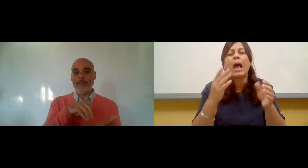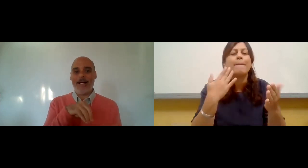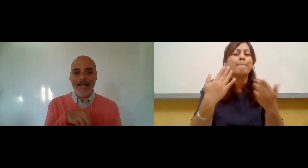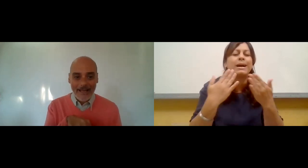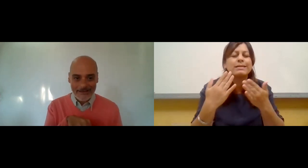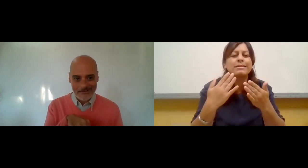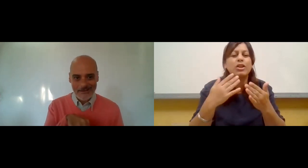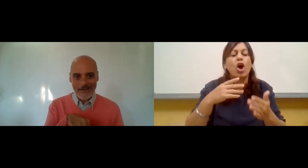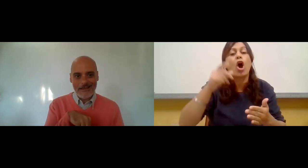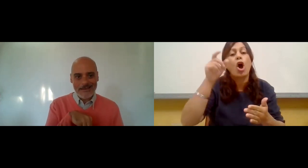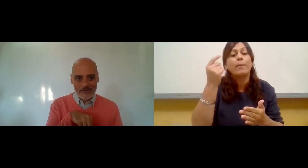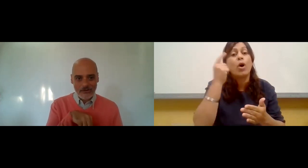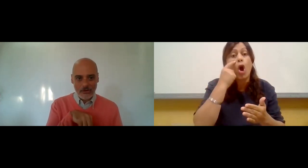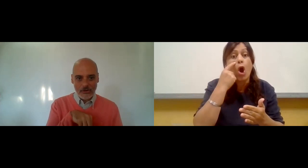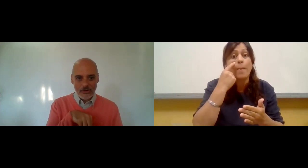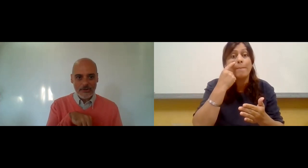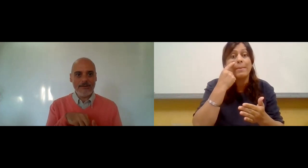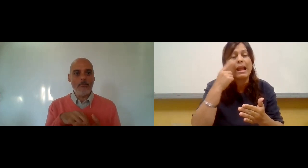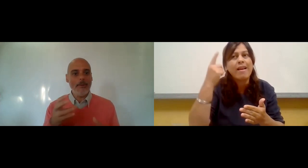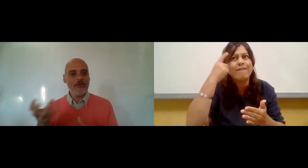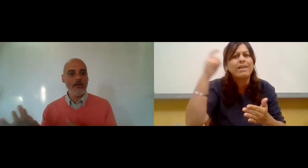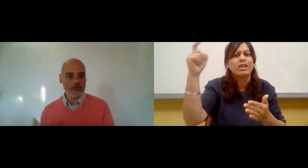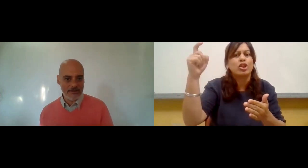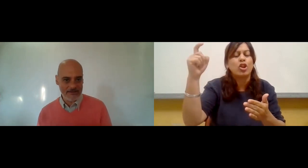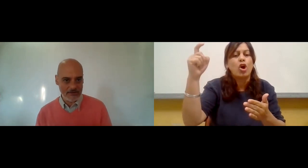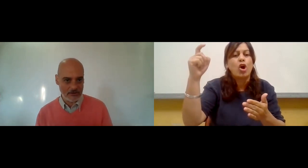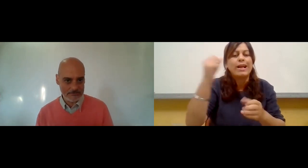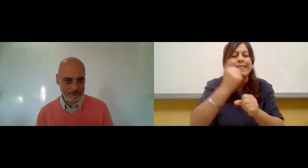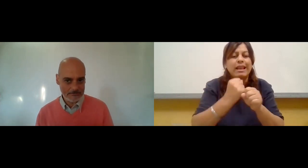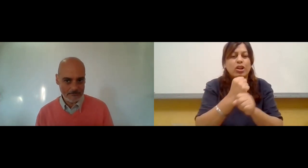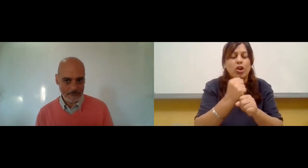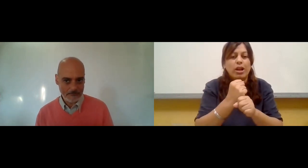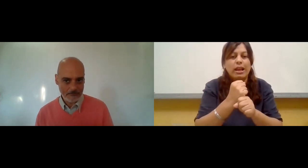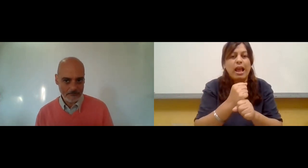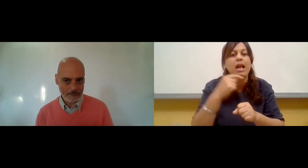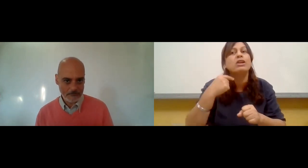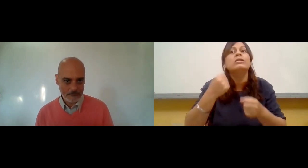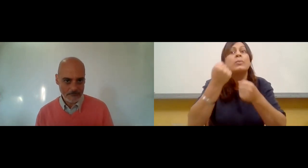permite separar el texto del momento en que lo estoy diciendo.